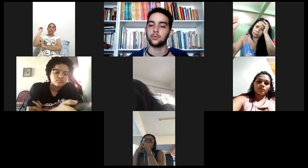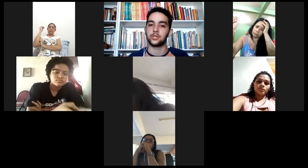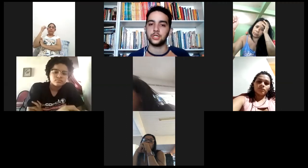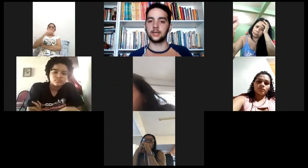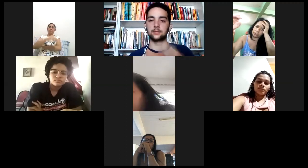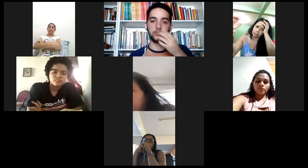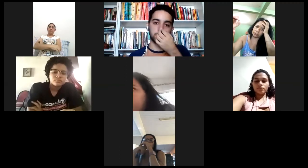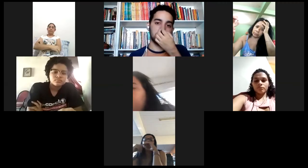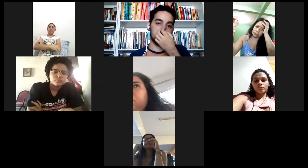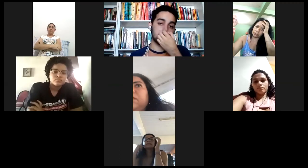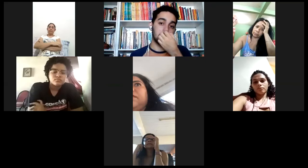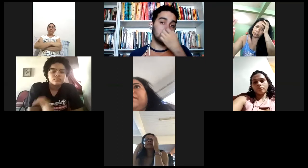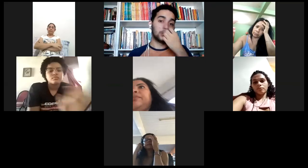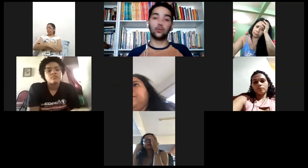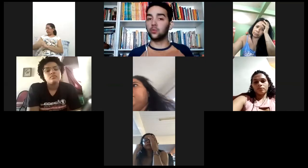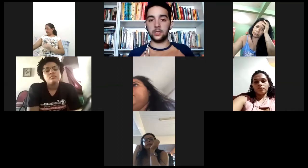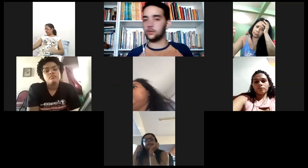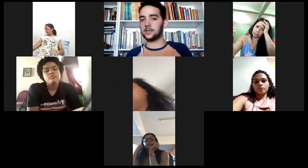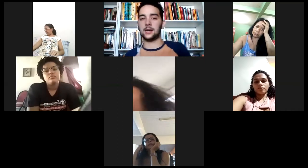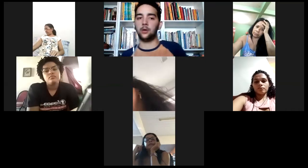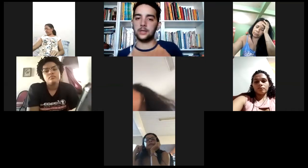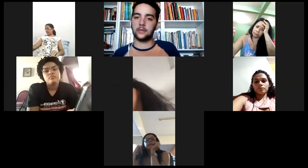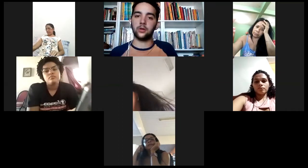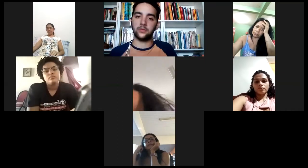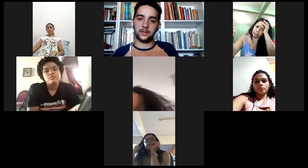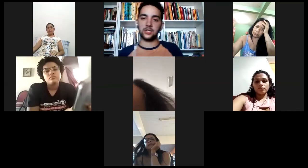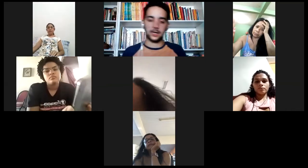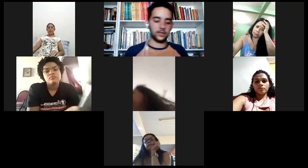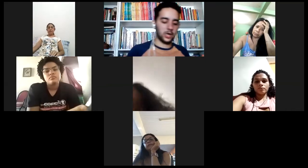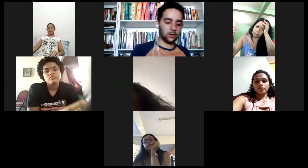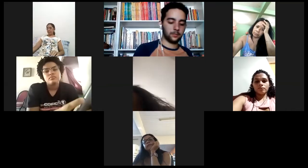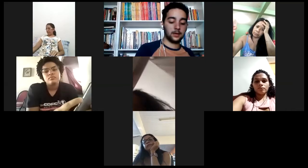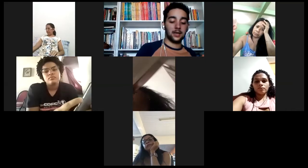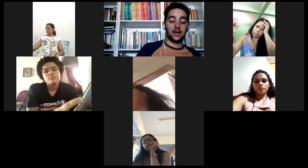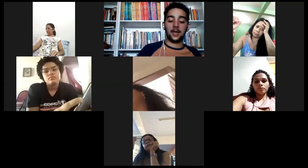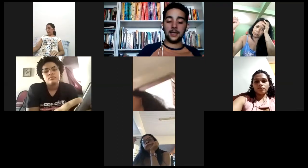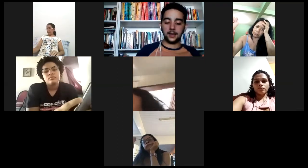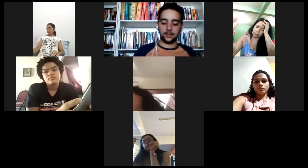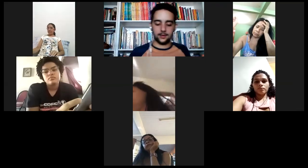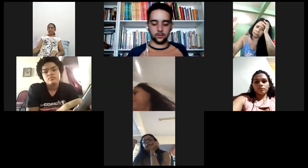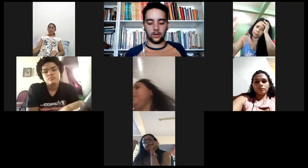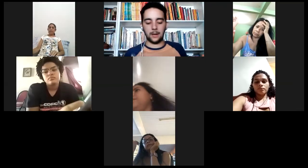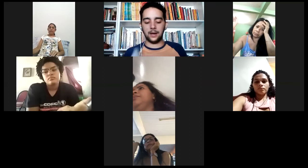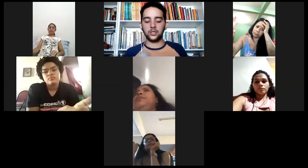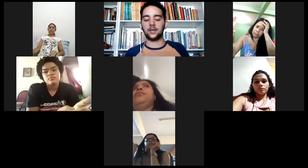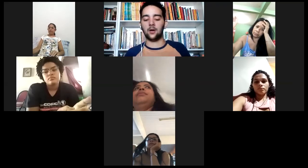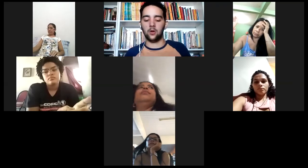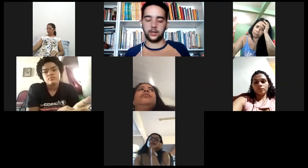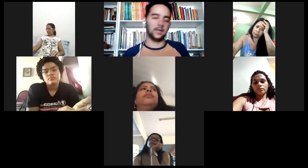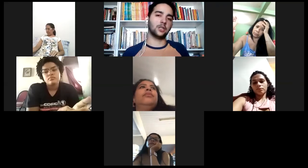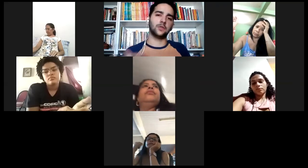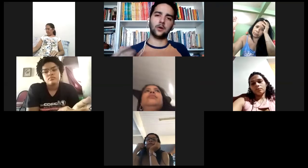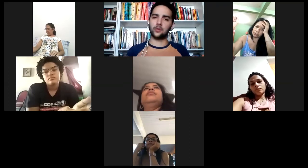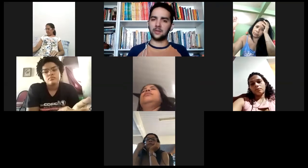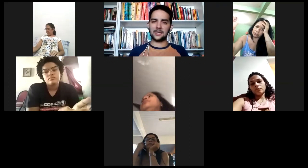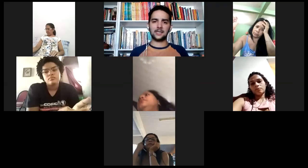da apostila de vocês, tudo isso vai ser abordado novamente em sala de aula. Entretanto, a parte teórica,